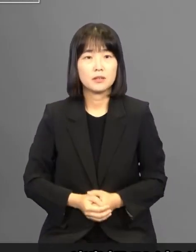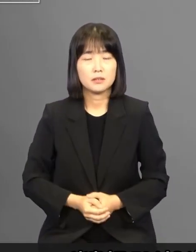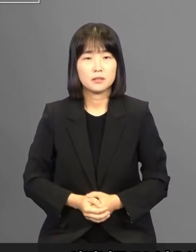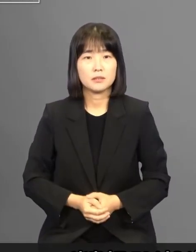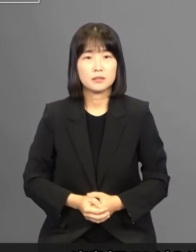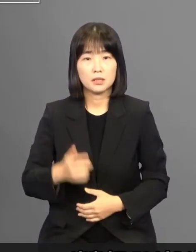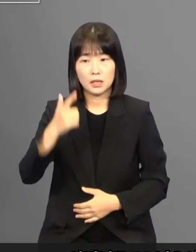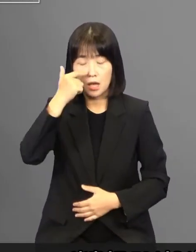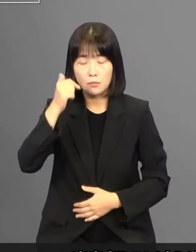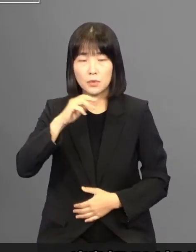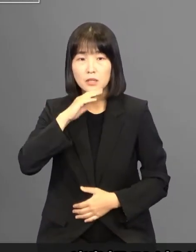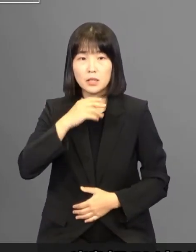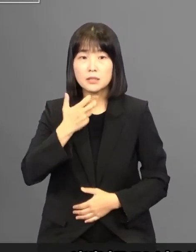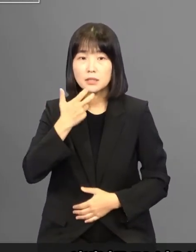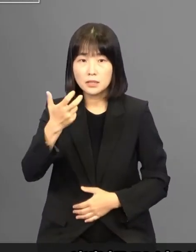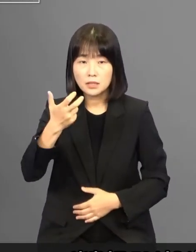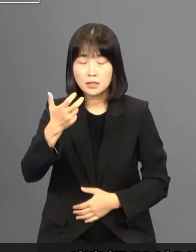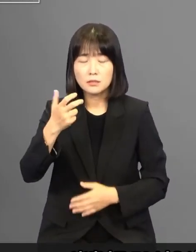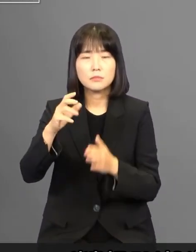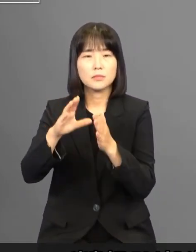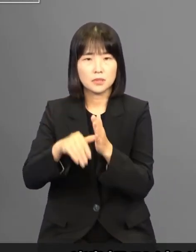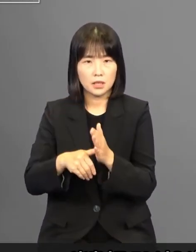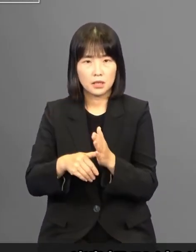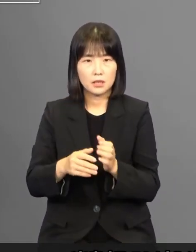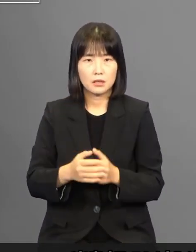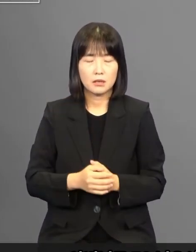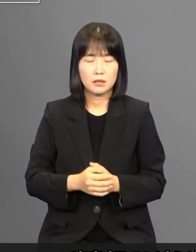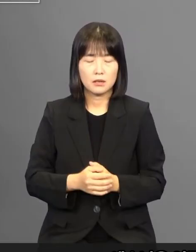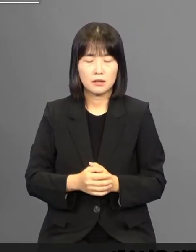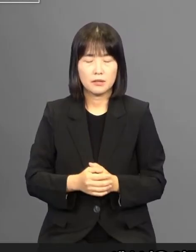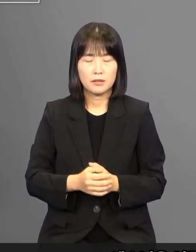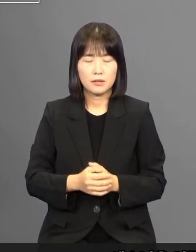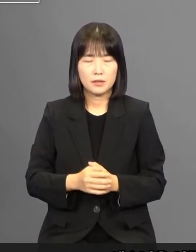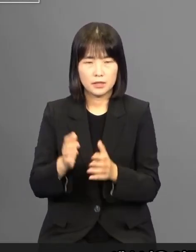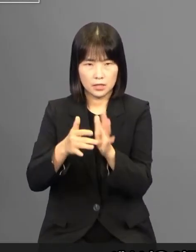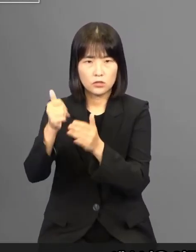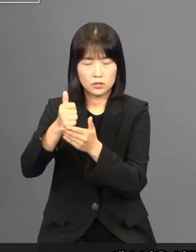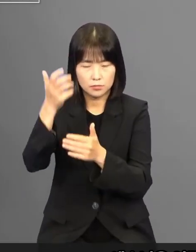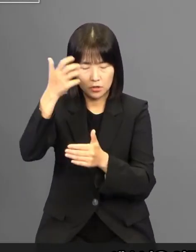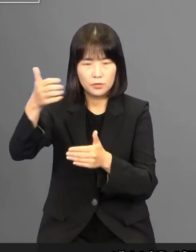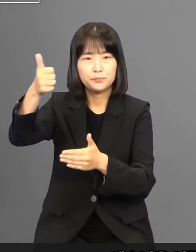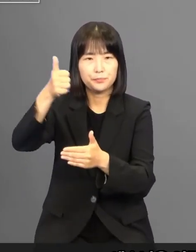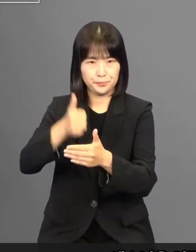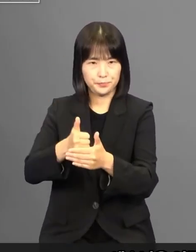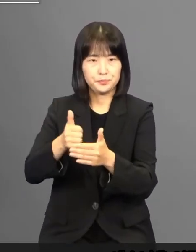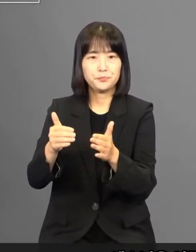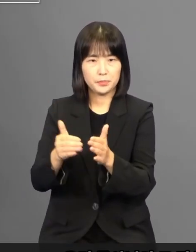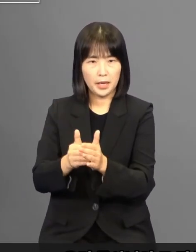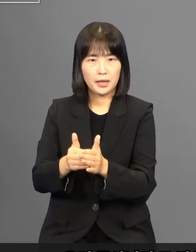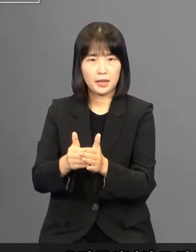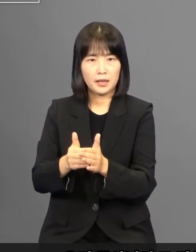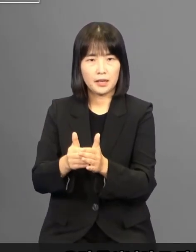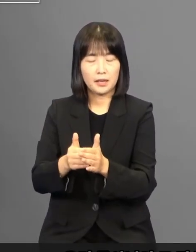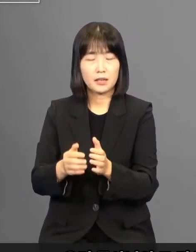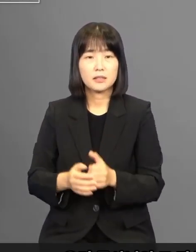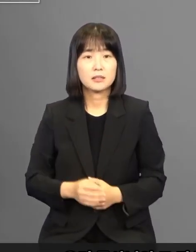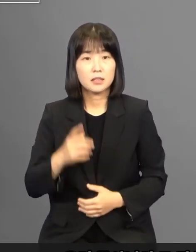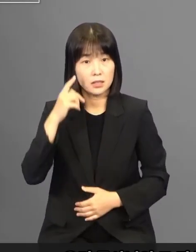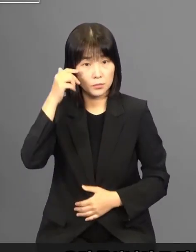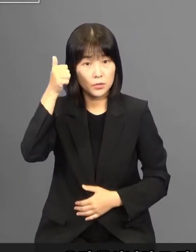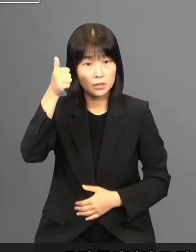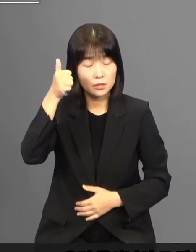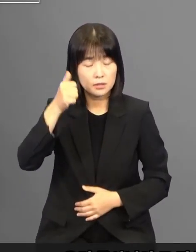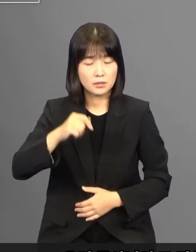아버님도 70 넘으셔서 그제서야 고집을 꺾으시고 예수님을 영접하게 되었다라고 하는 우리 목사님의